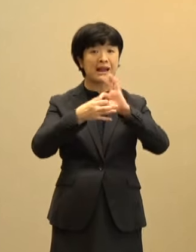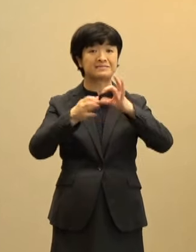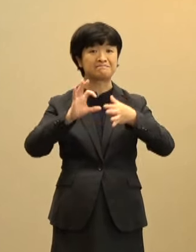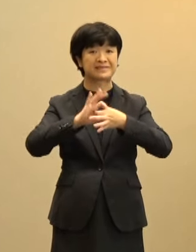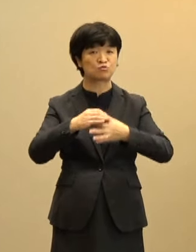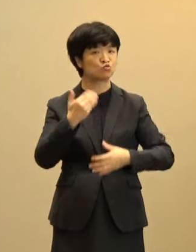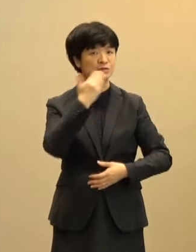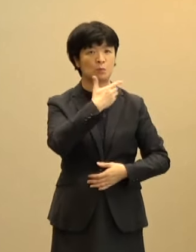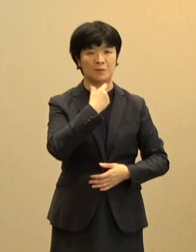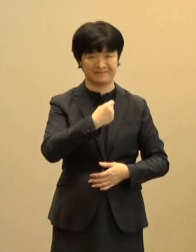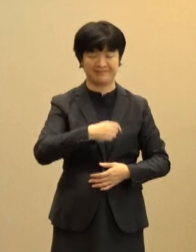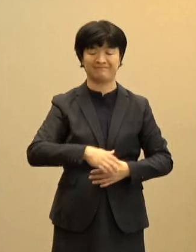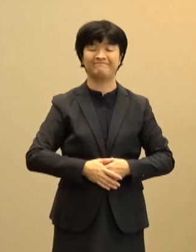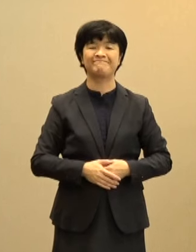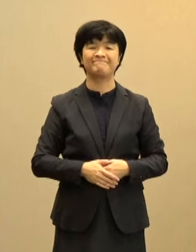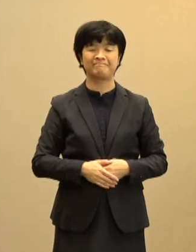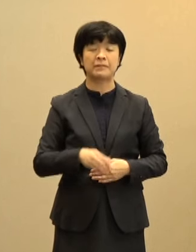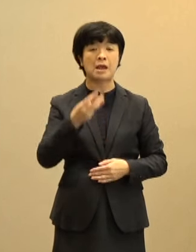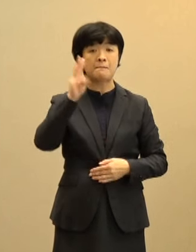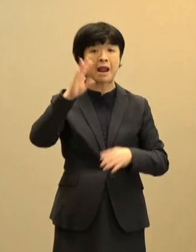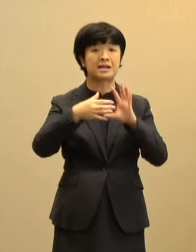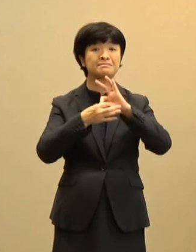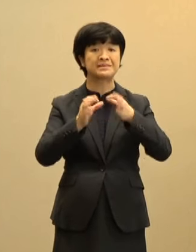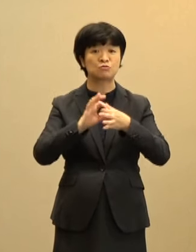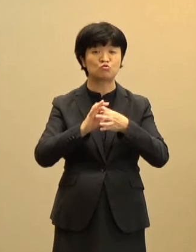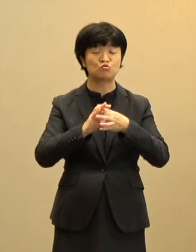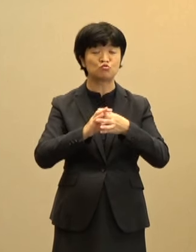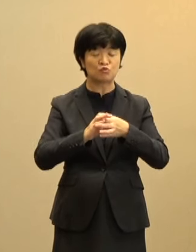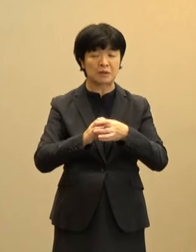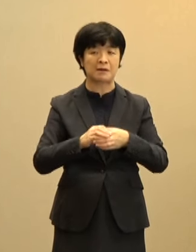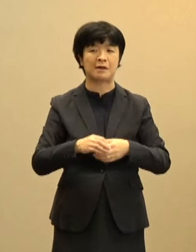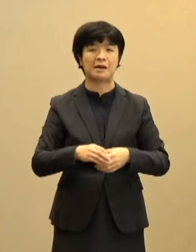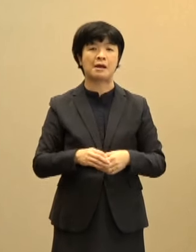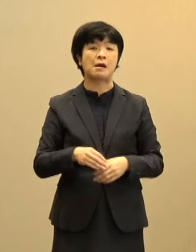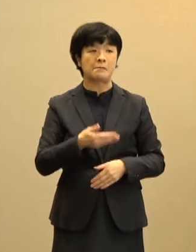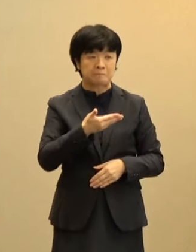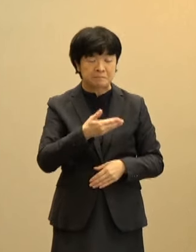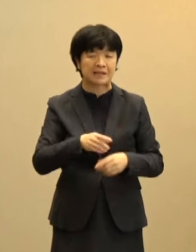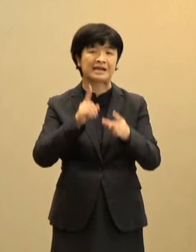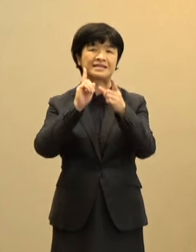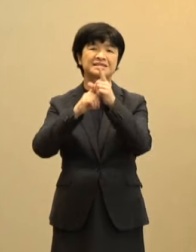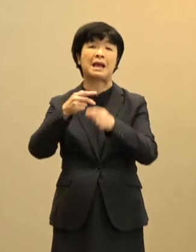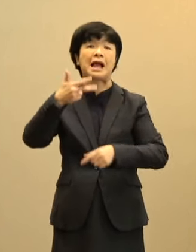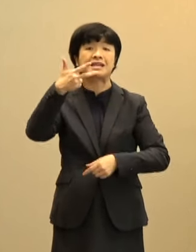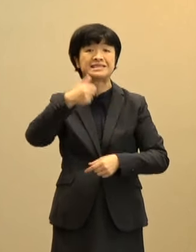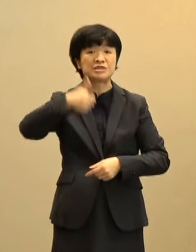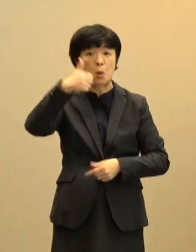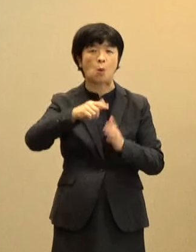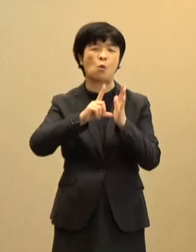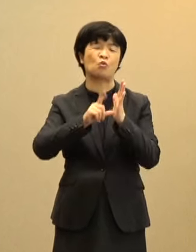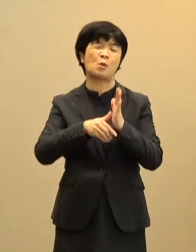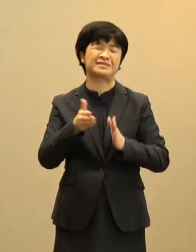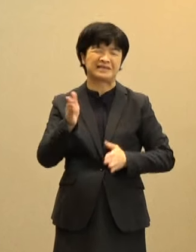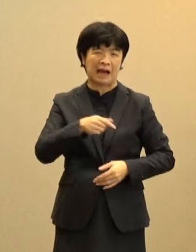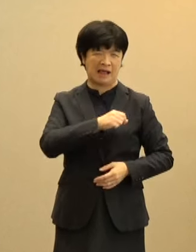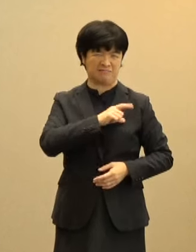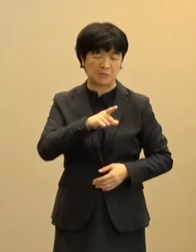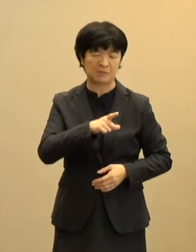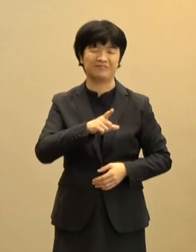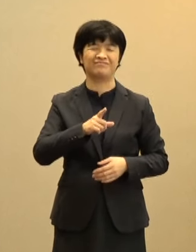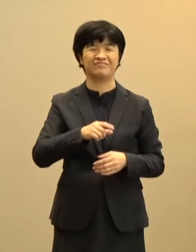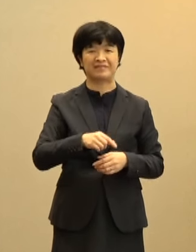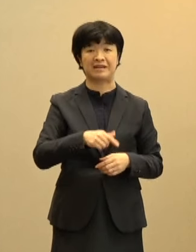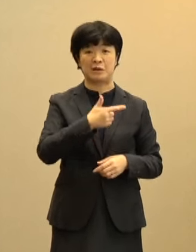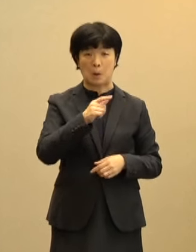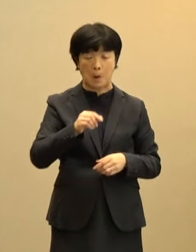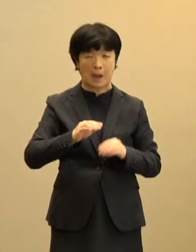についてなんですけれども、パラリンピックについては知事は千葉市長時代から積極的に、海外での開催ですとか、